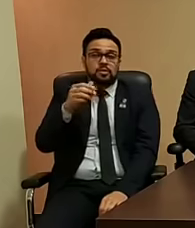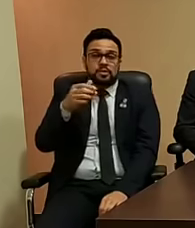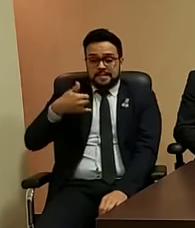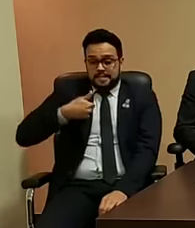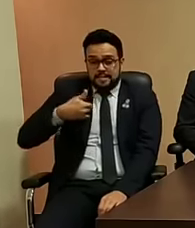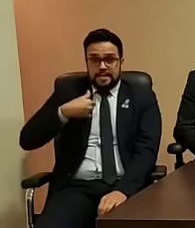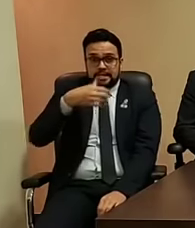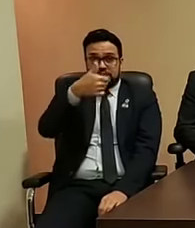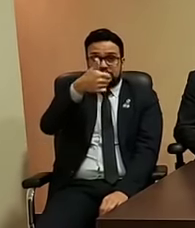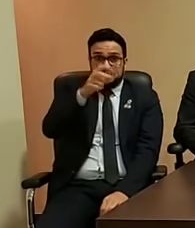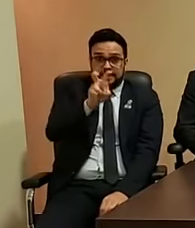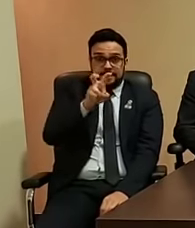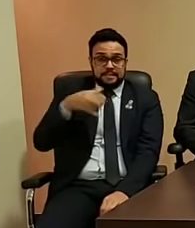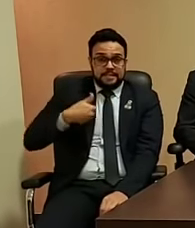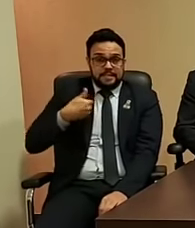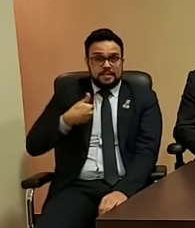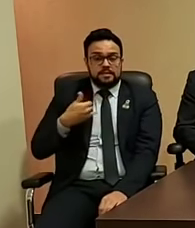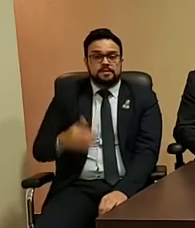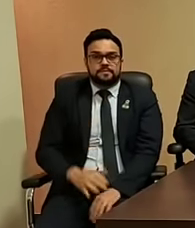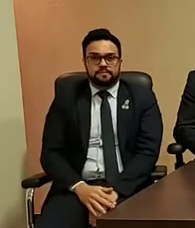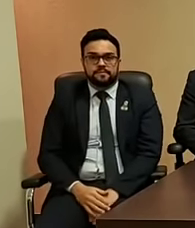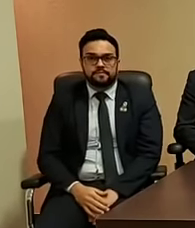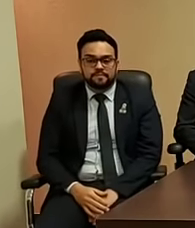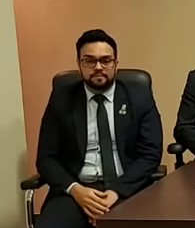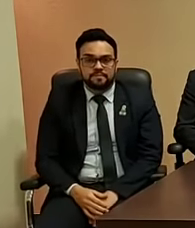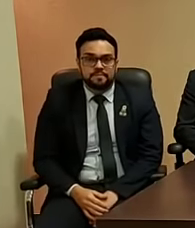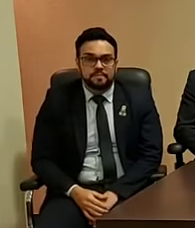de idade. No nosso caso aqui, está na nona série